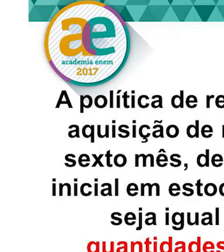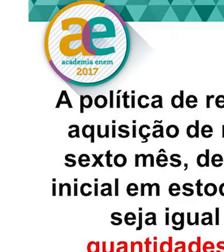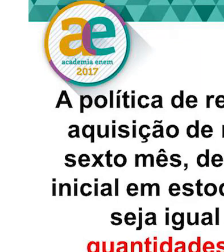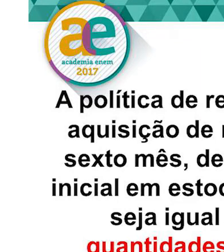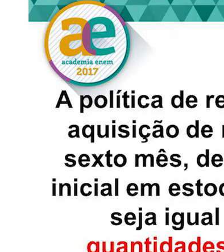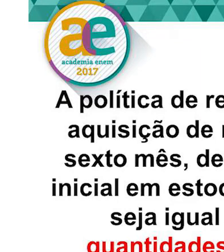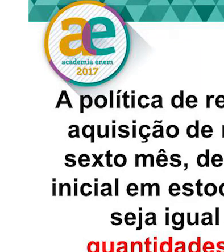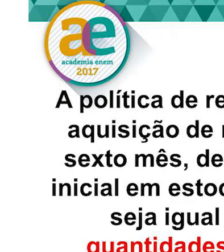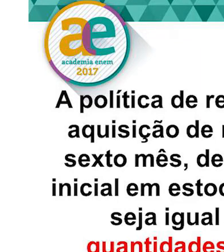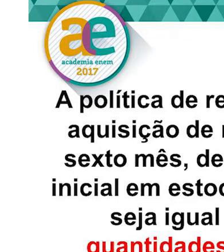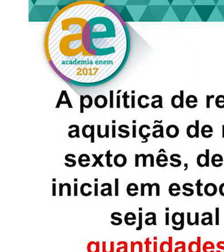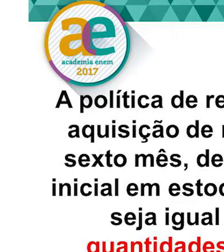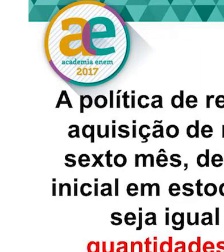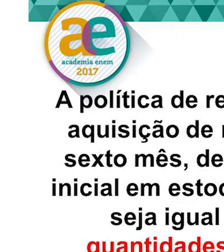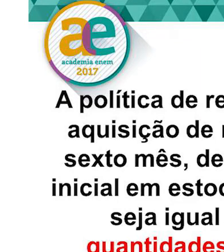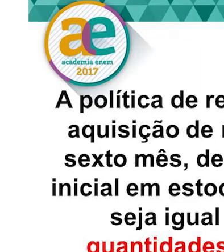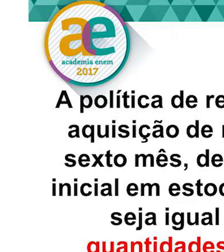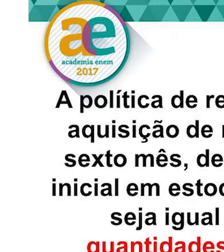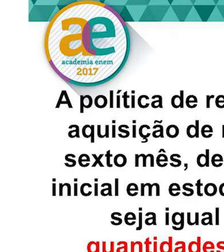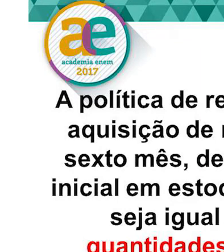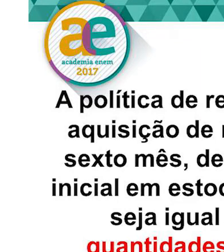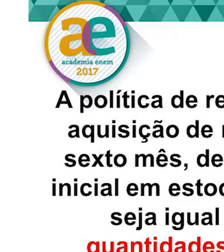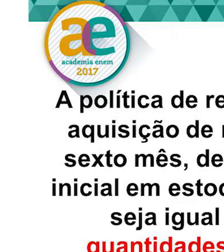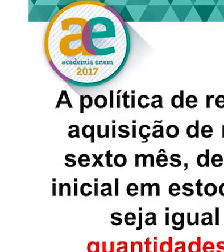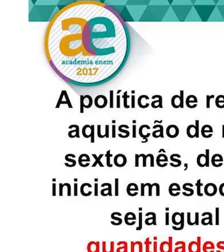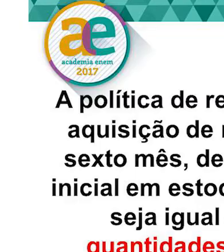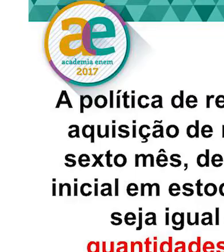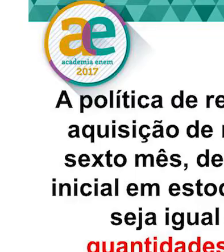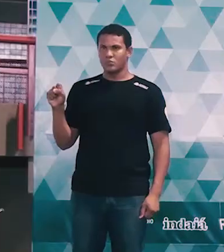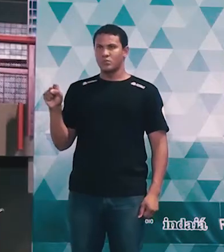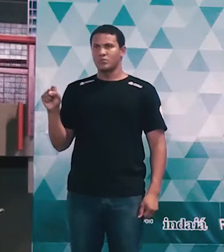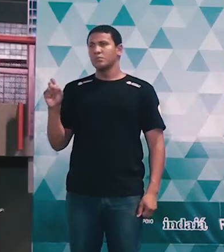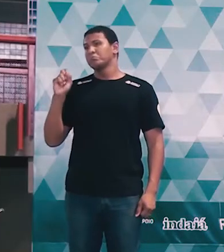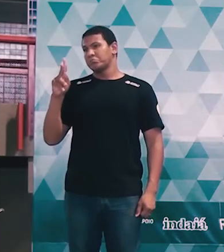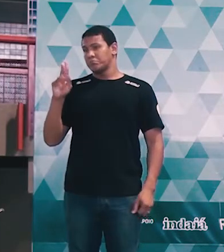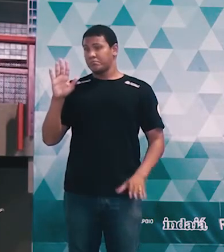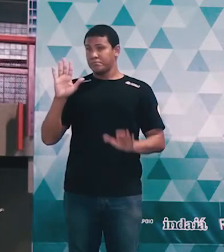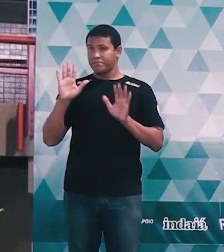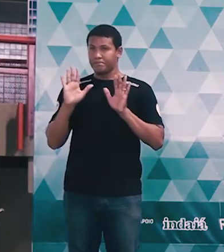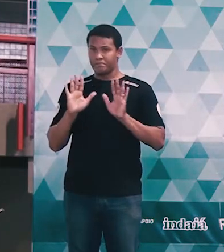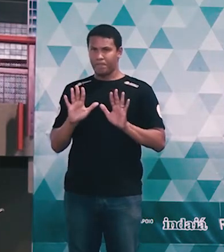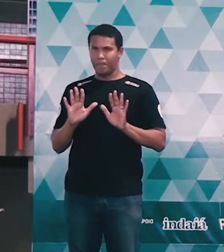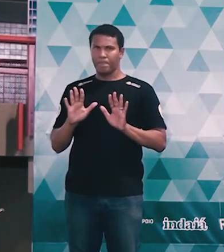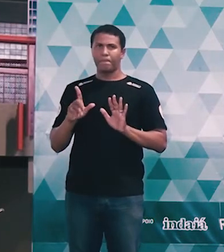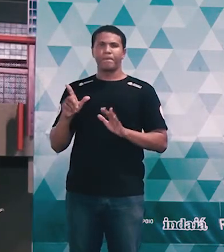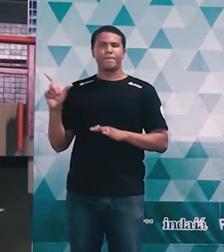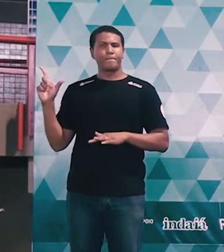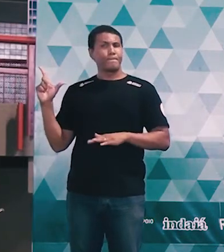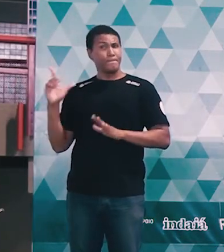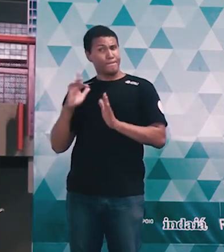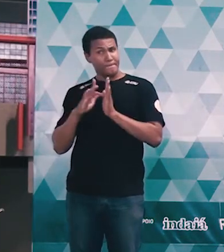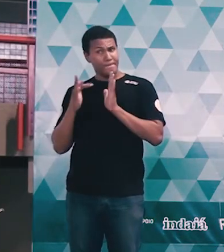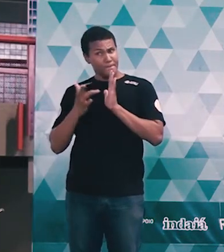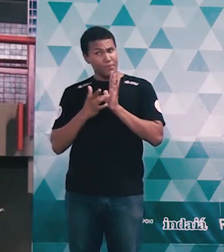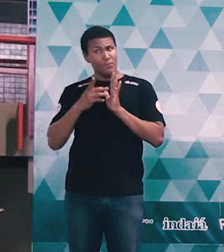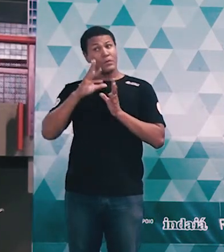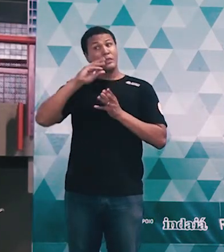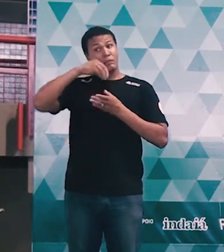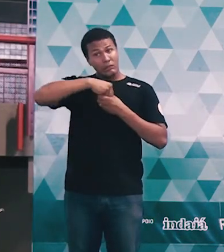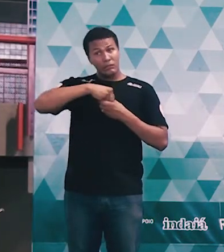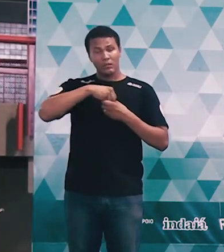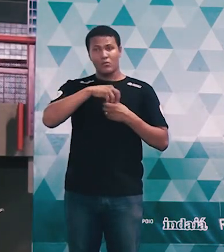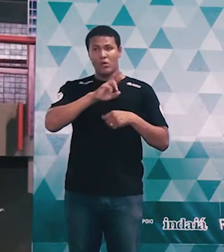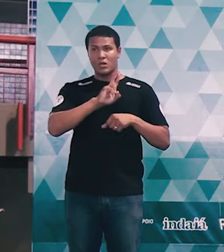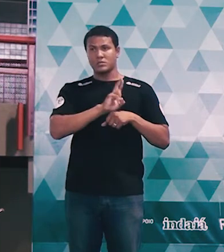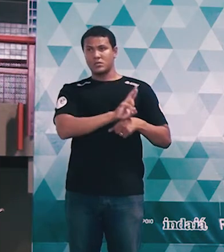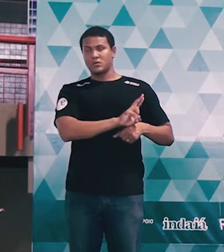Então, o posto precisa ter quantos? 288. Agora, vejam só. O posto precisa ter